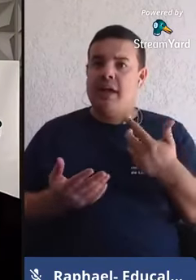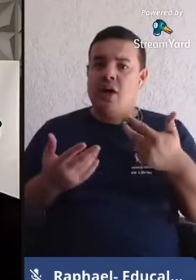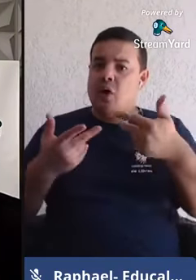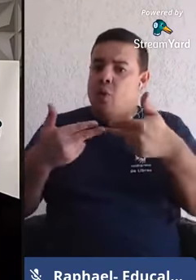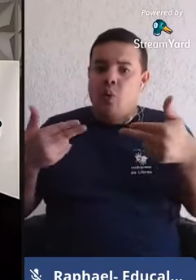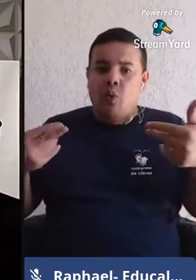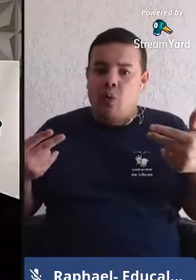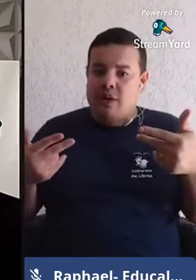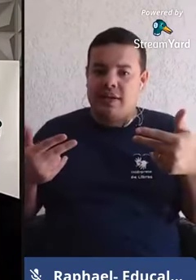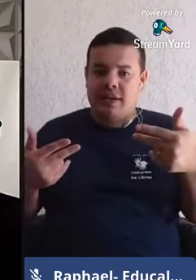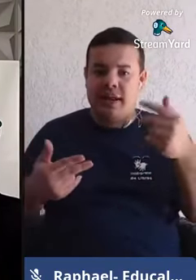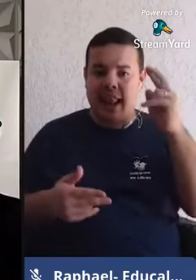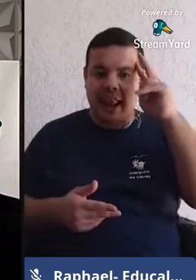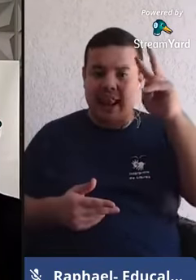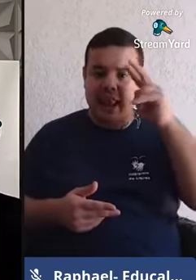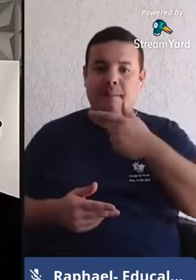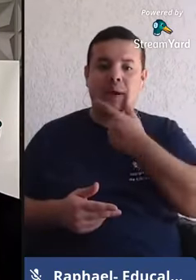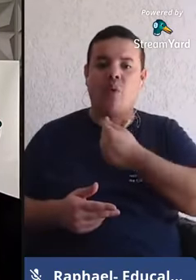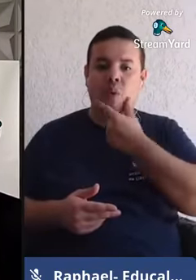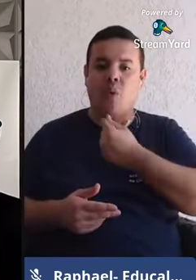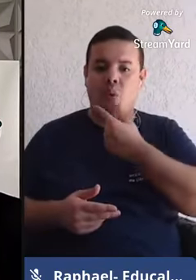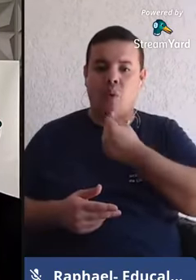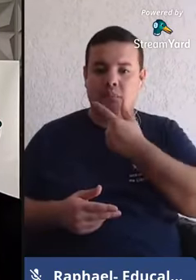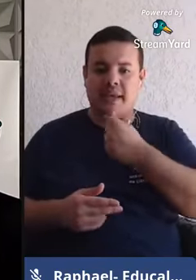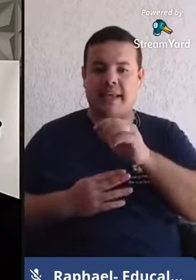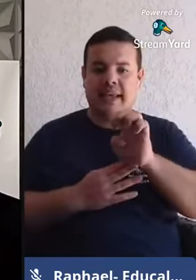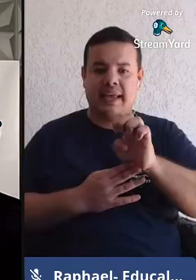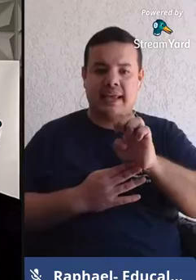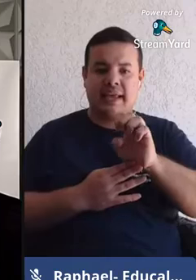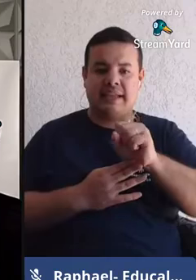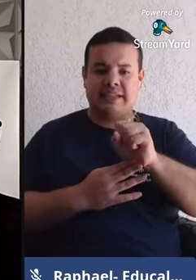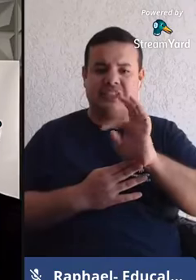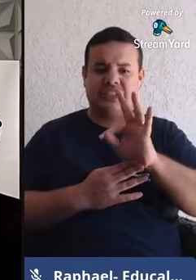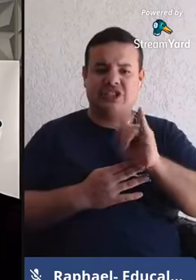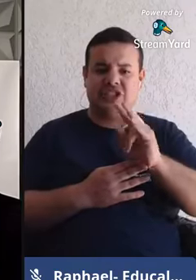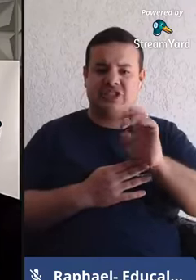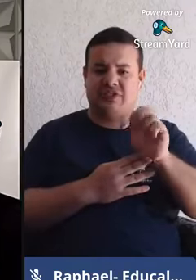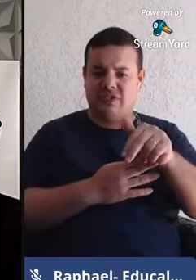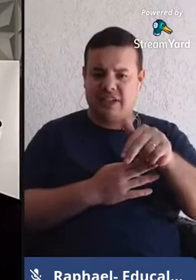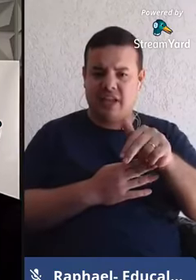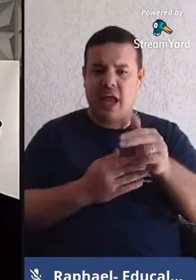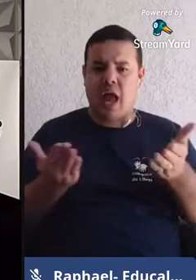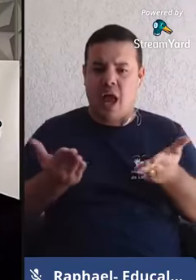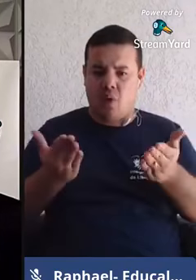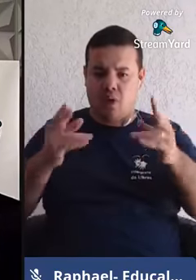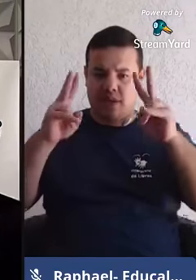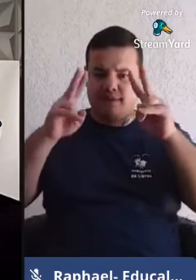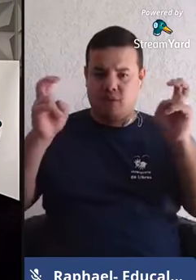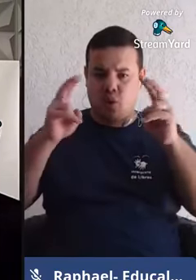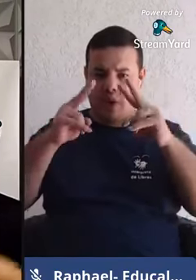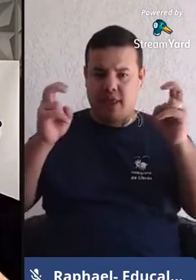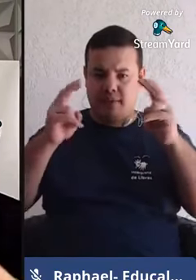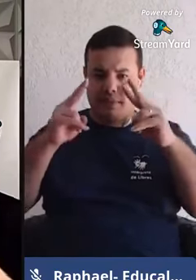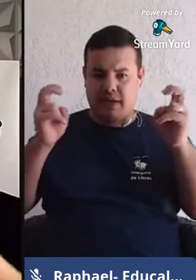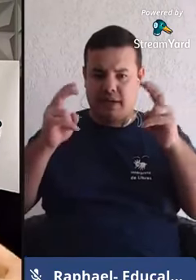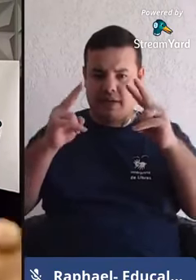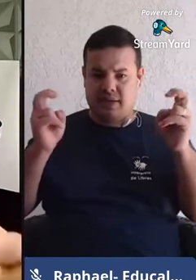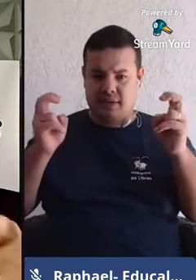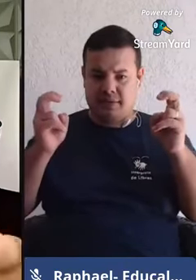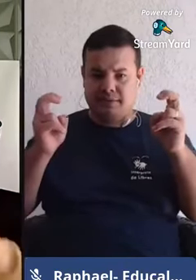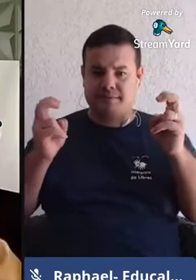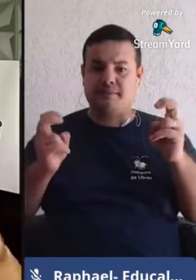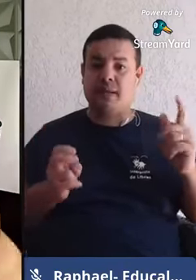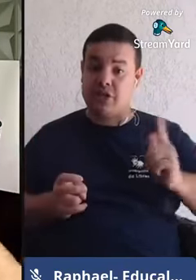Steven Dubner, lembra do Steven Dubner? Grande Steven, que está lá em Floripa agora. Lembra o Steven Dubner? O Steven me trazia